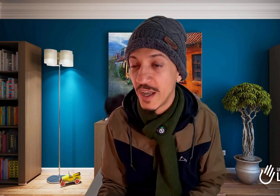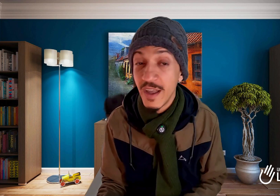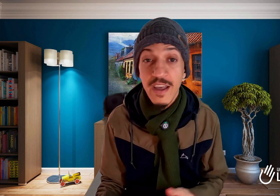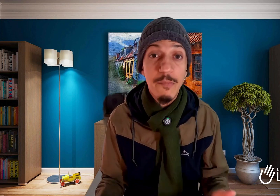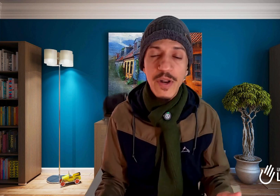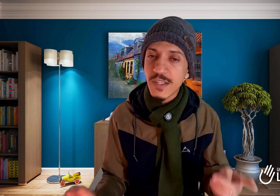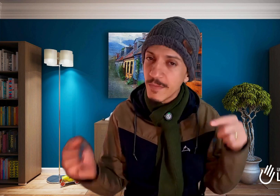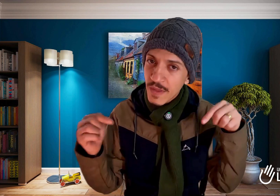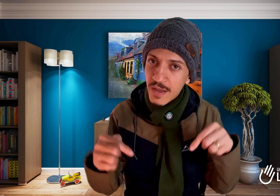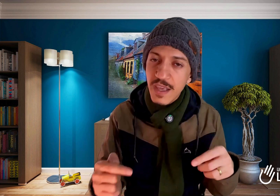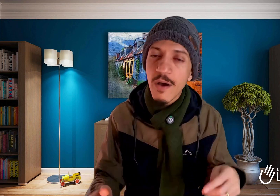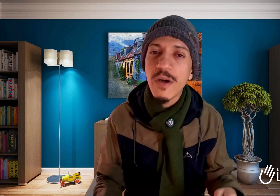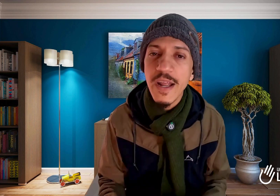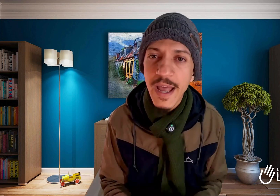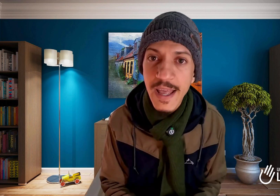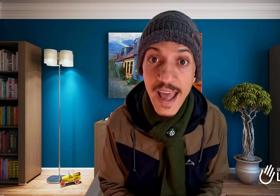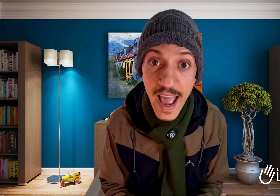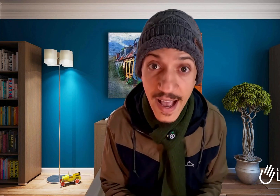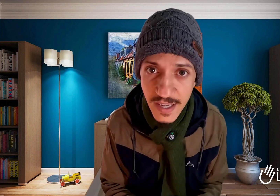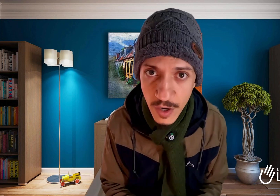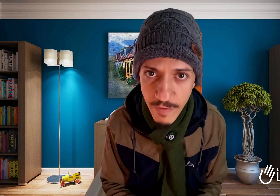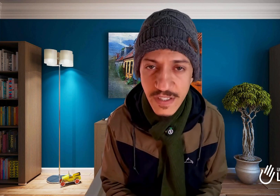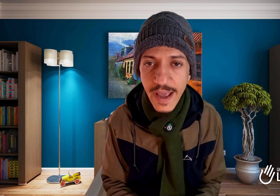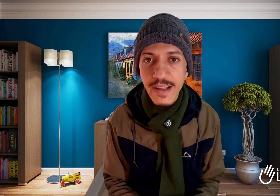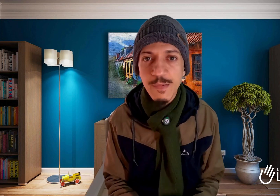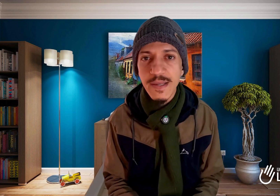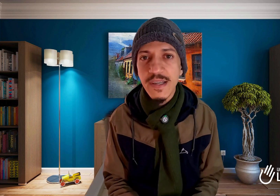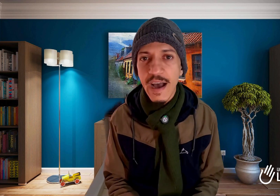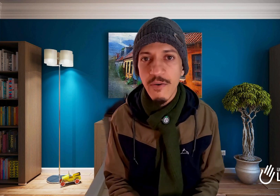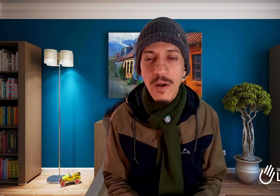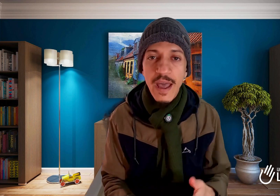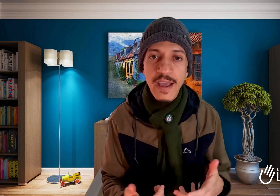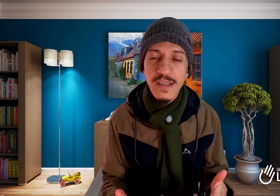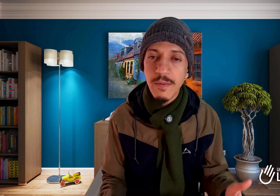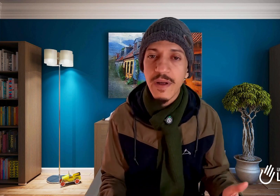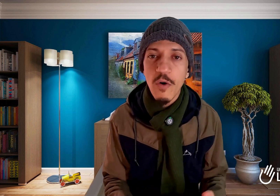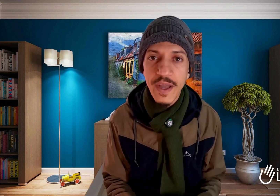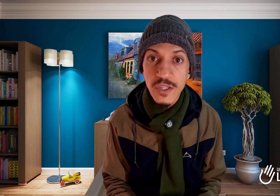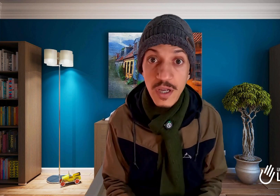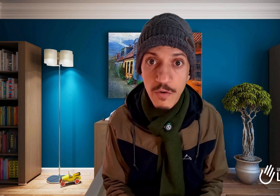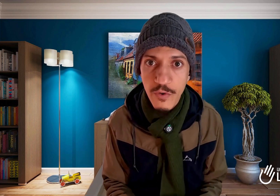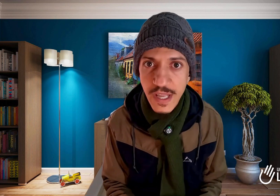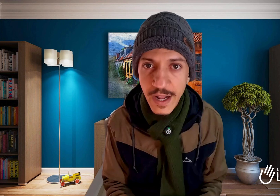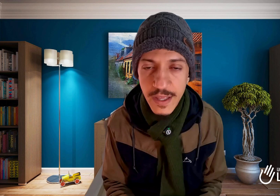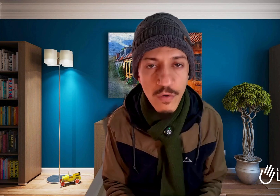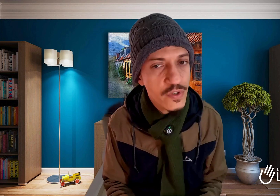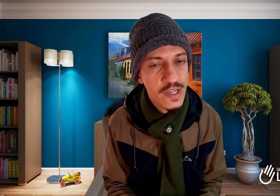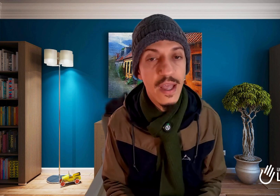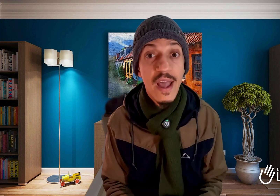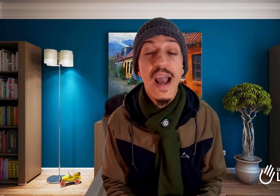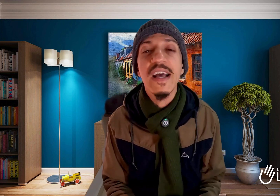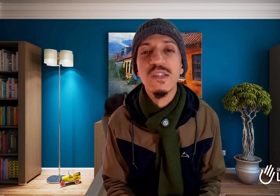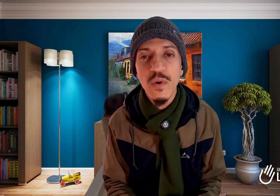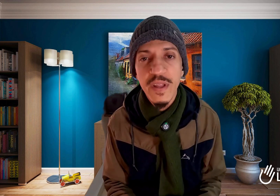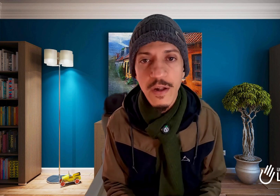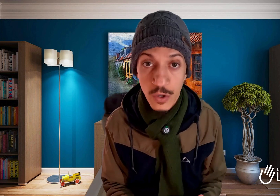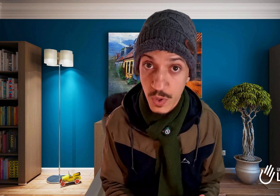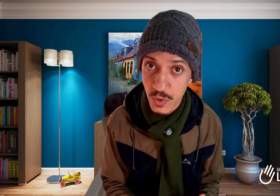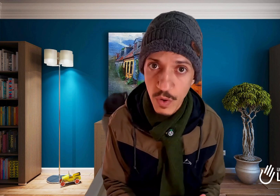é por isso que eu criei essa nova série especial, em que semanalmente eu vou estar aqui com você, respondendo suas dúvidas,